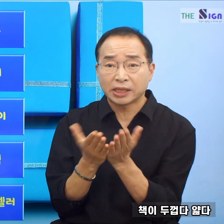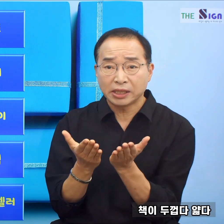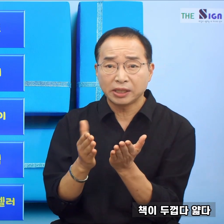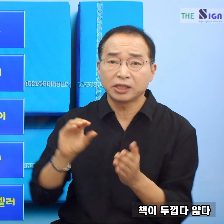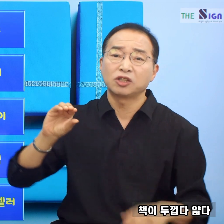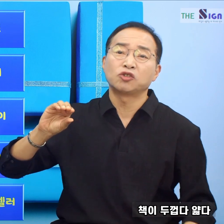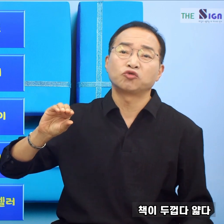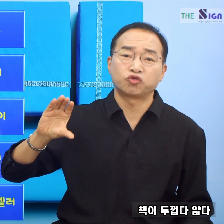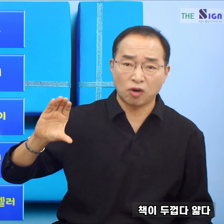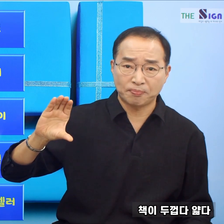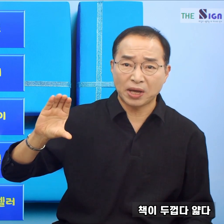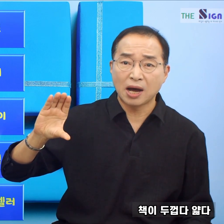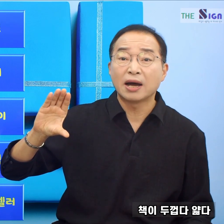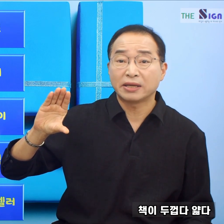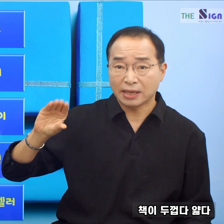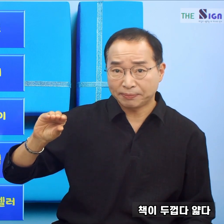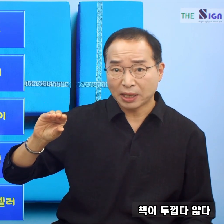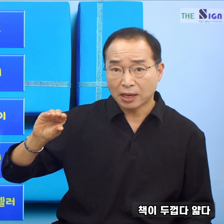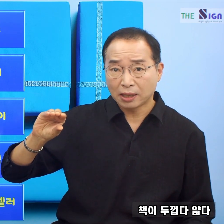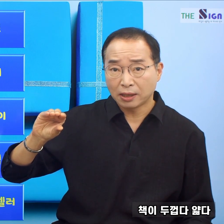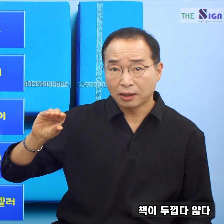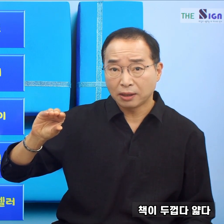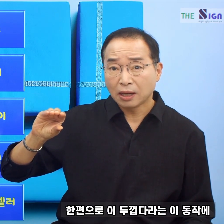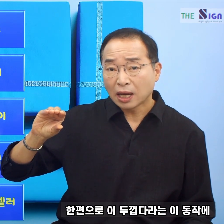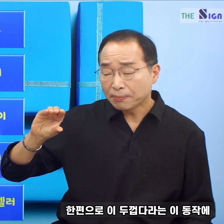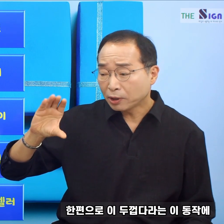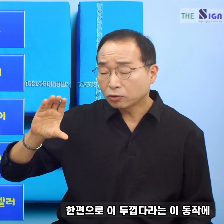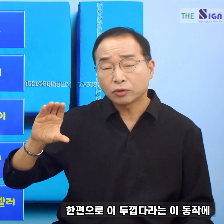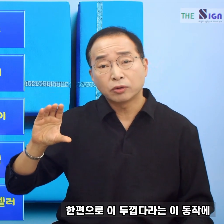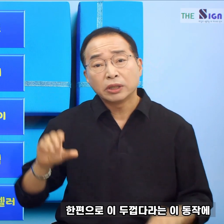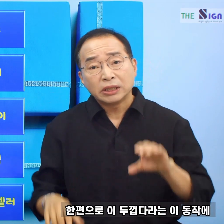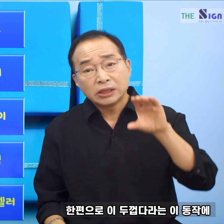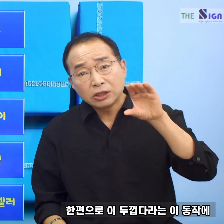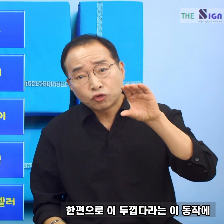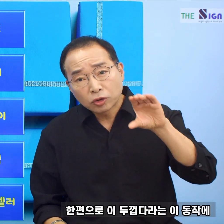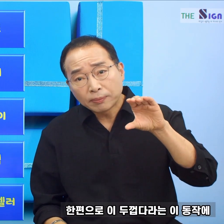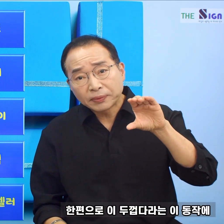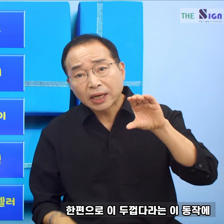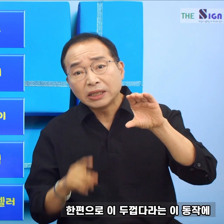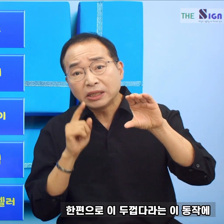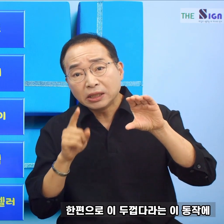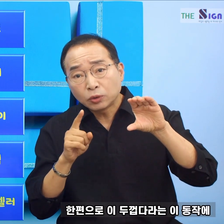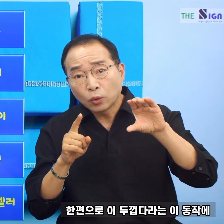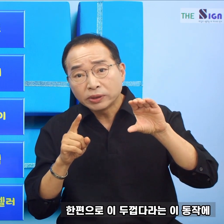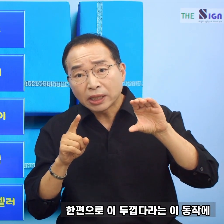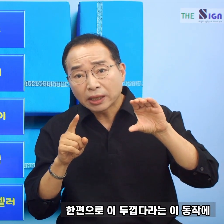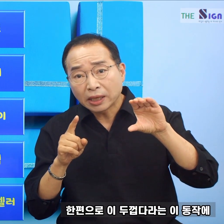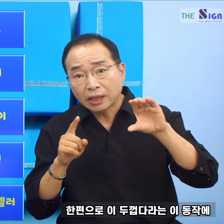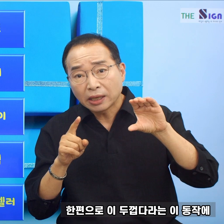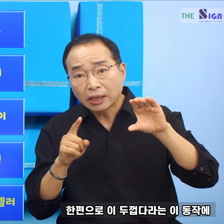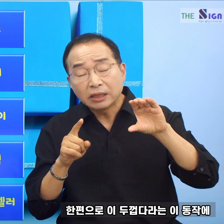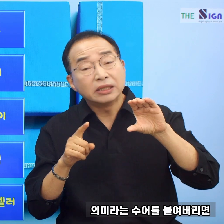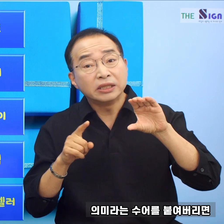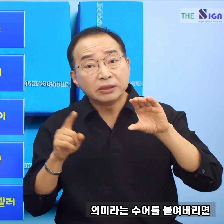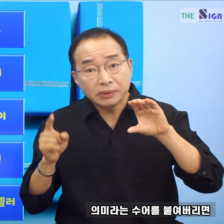책이 두껍다, 얇다. 한편으로 이 두껍다는 이 동작에